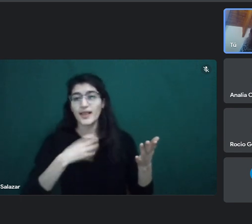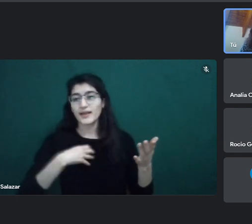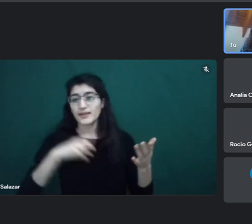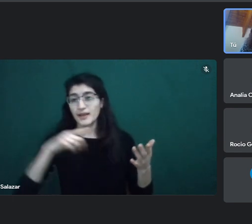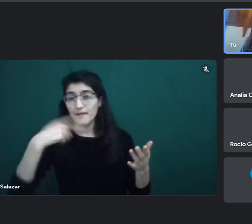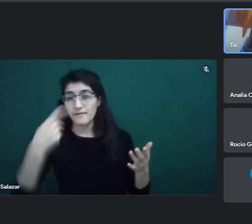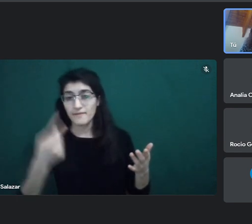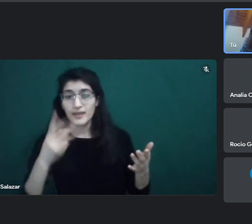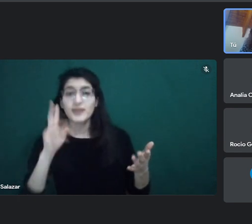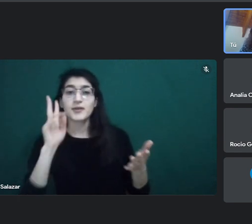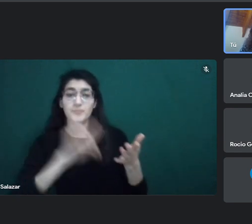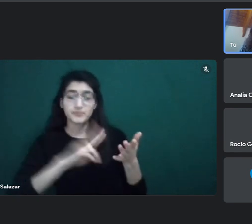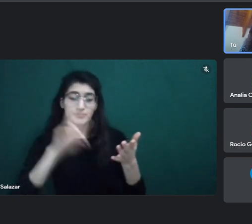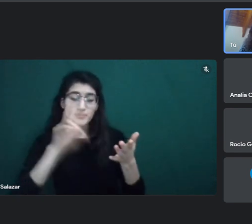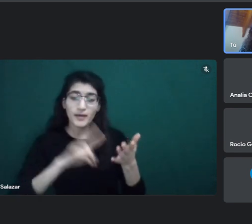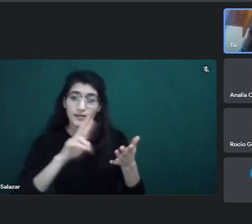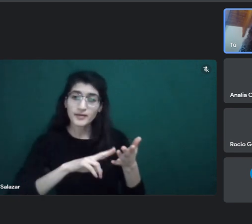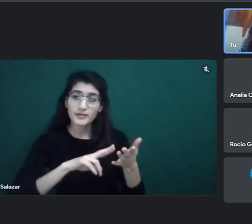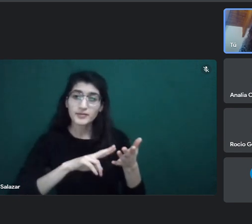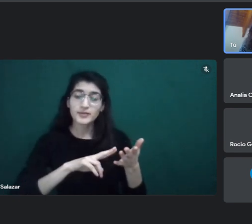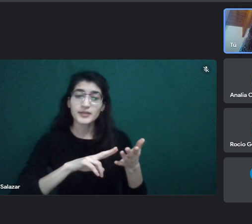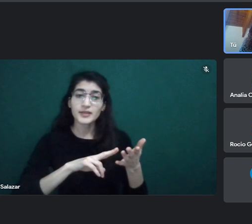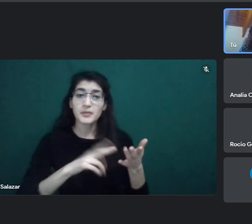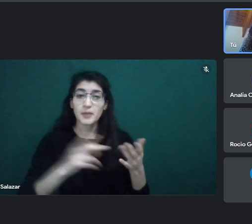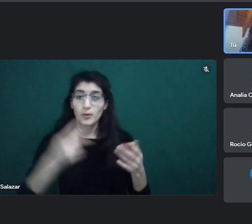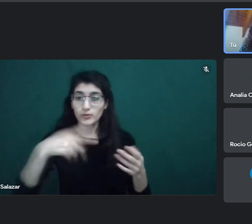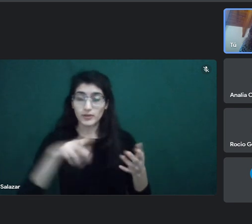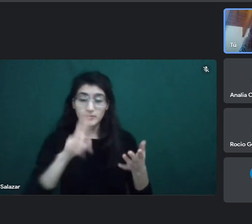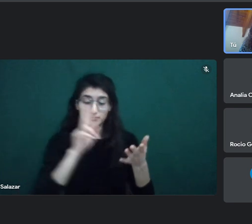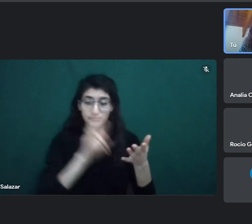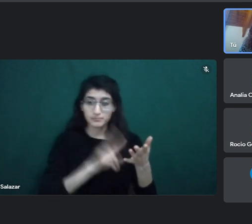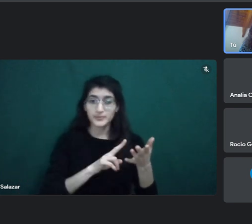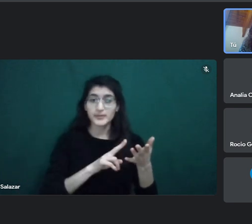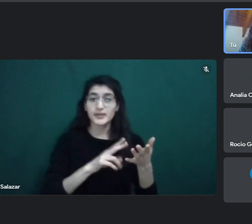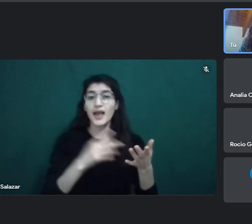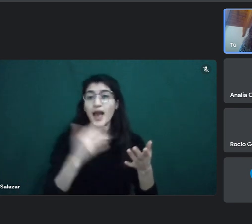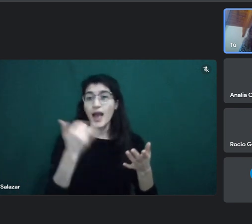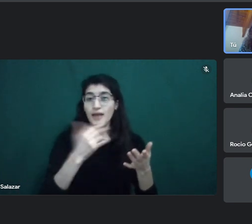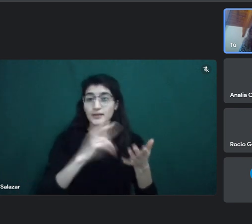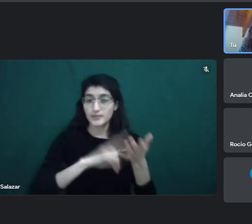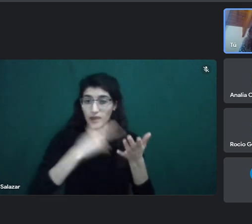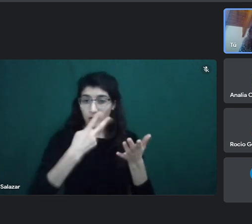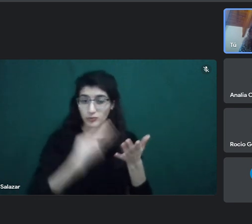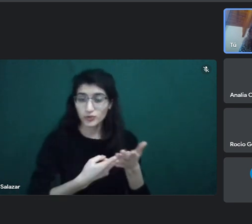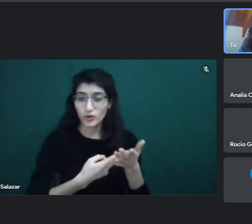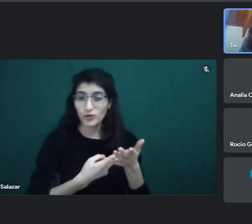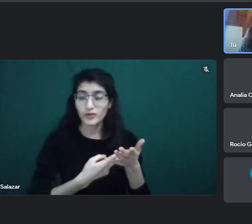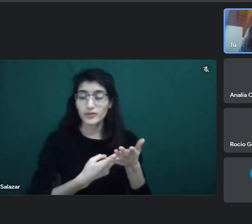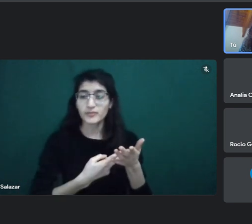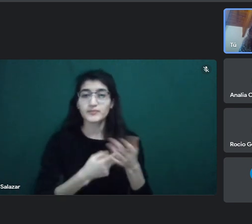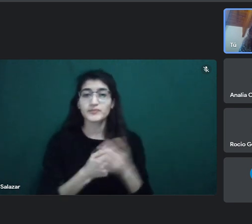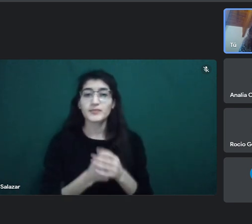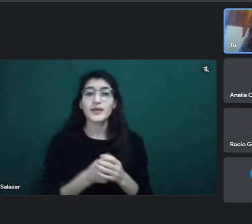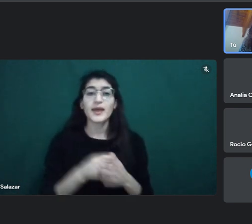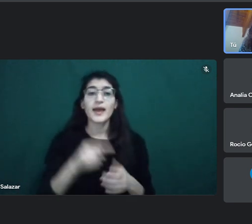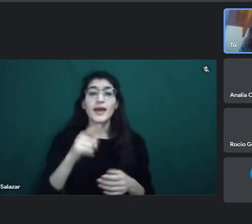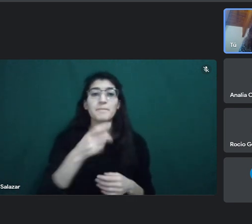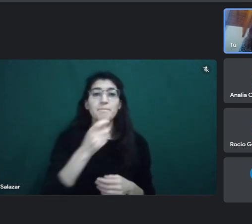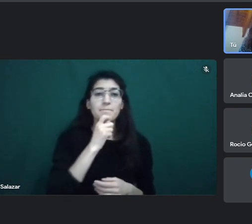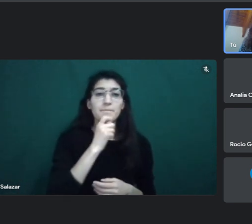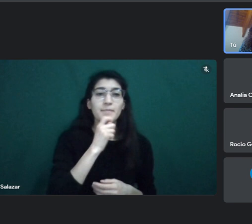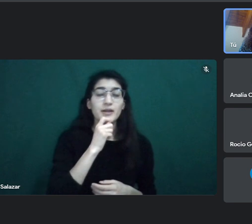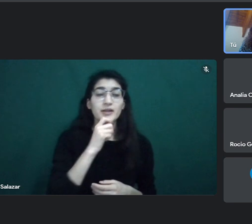lean y vean eso, pero tienen las traducciones, ¿sí? Pero, por ejemplo, acá la investigación